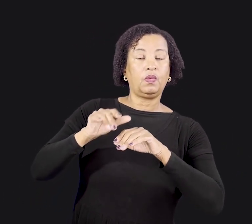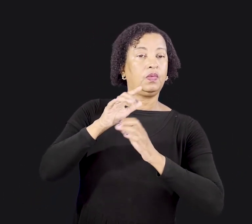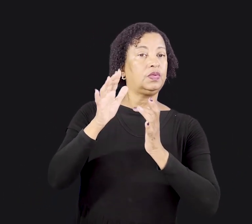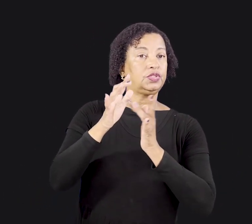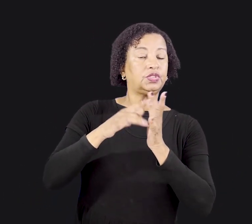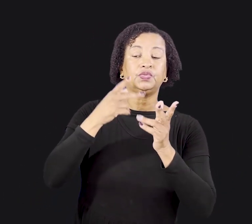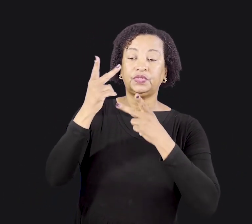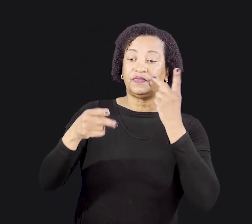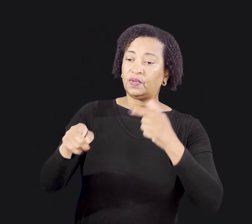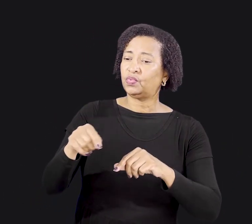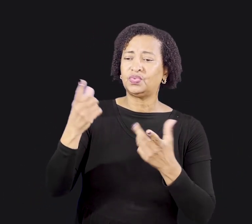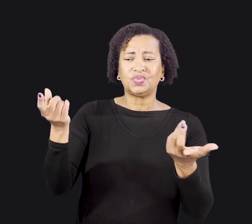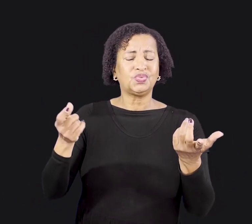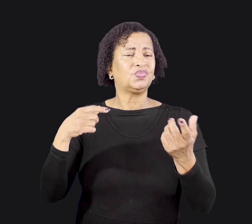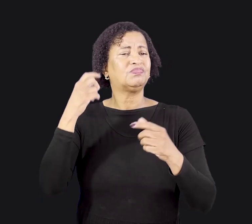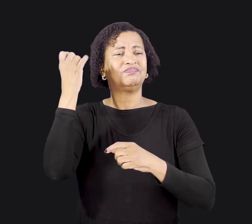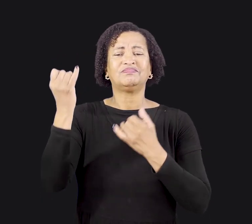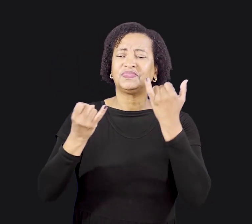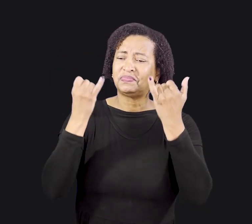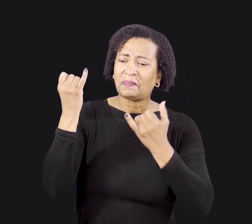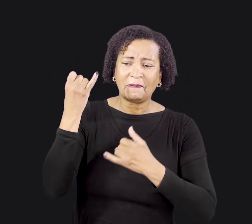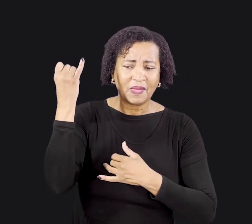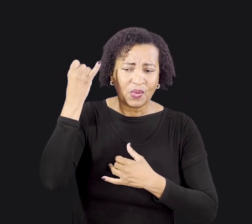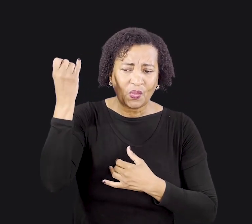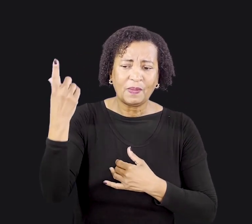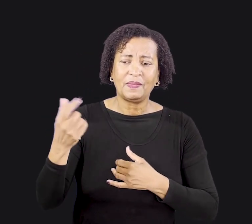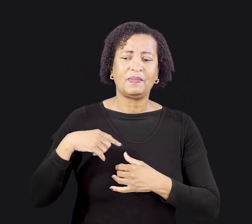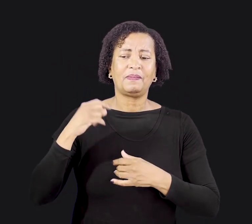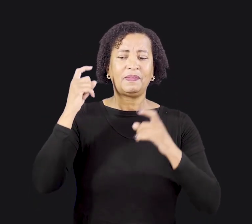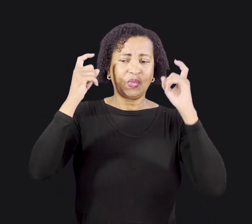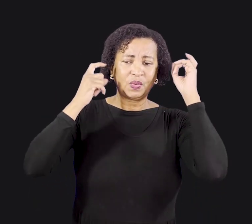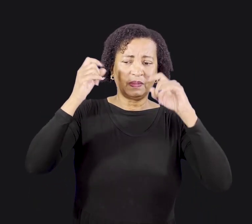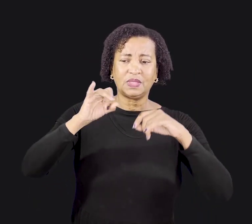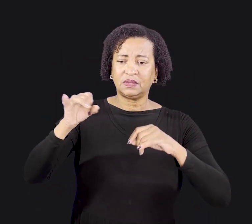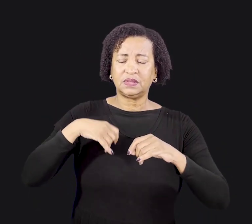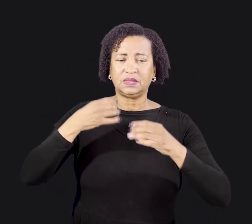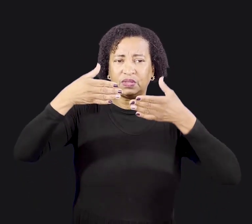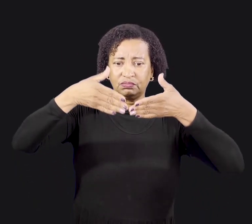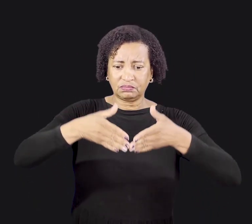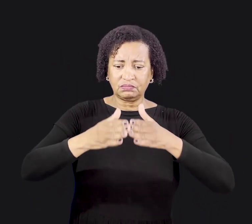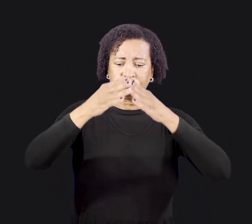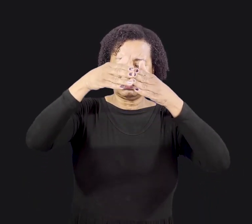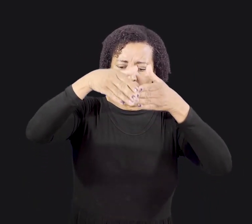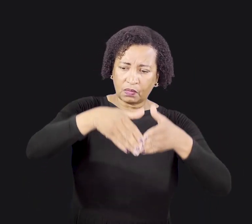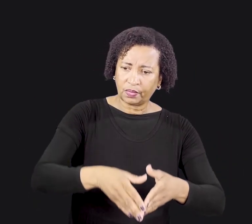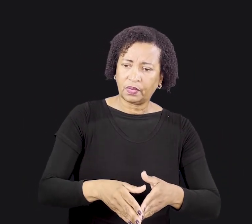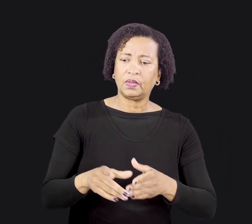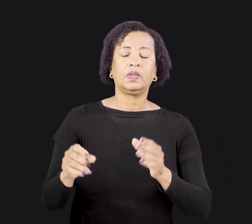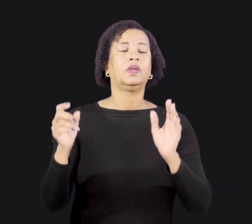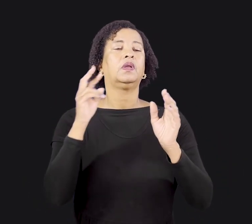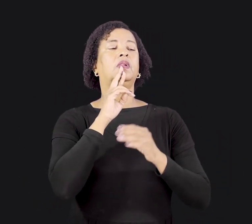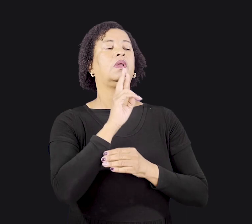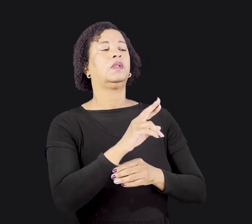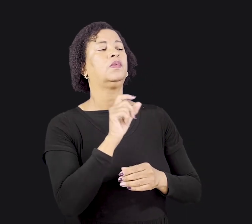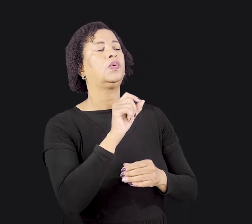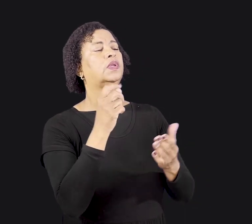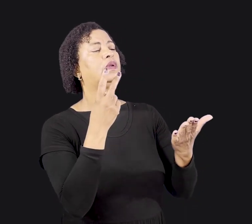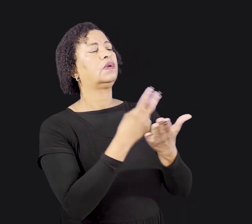O Senhor não liga se nós afundarmos. E ele respondeu: Com o que aconteceu com a fé